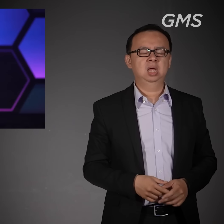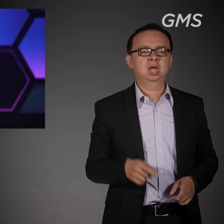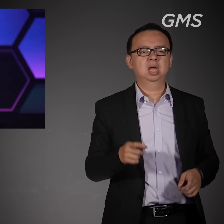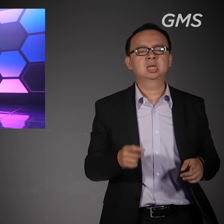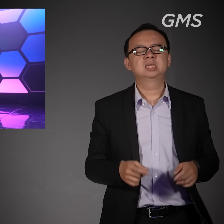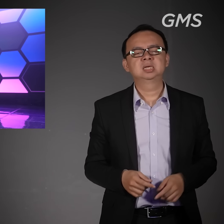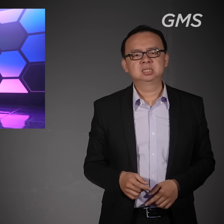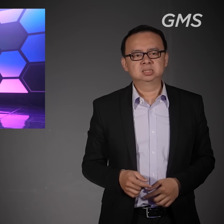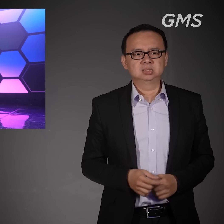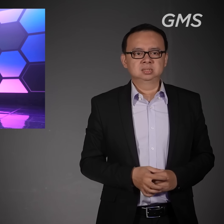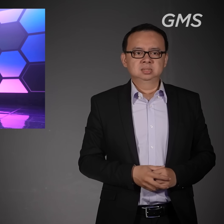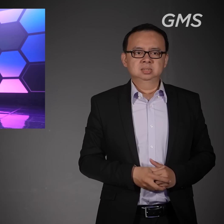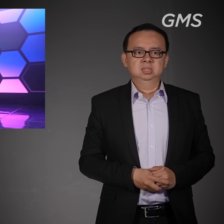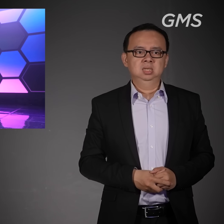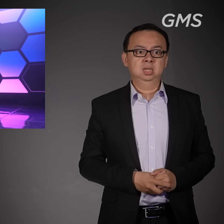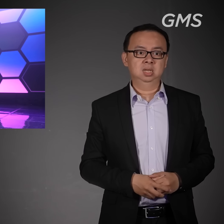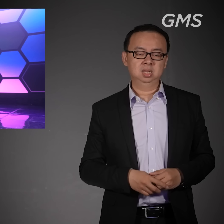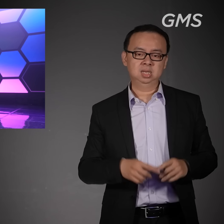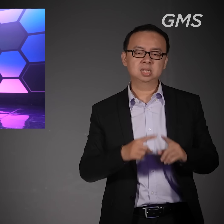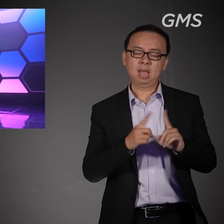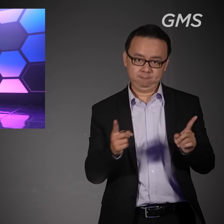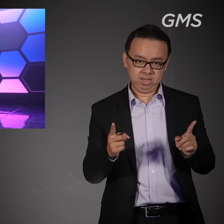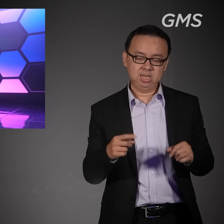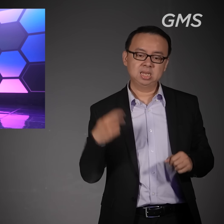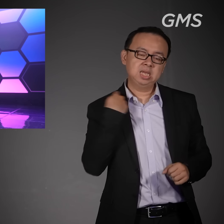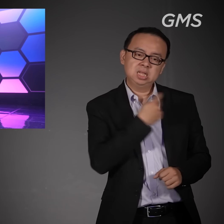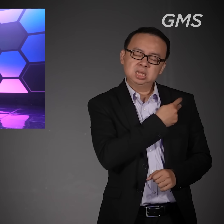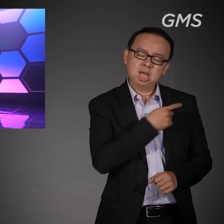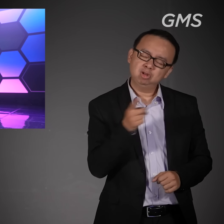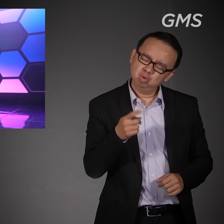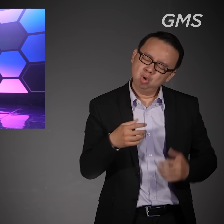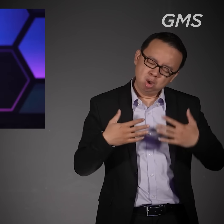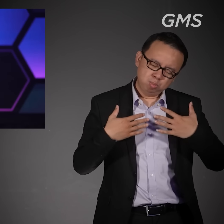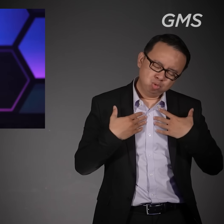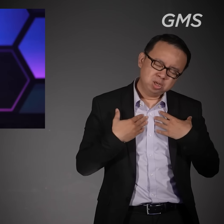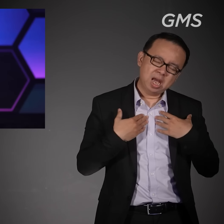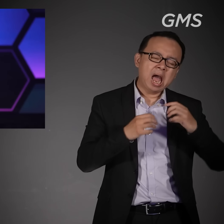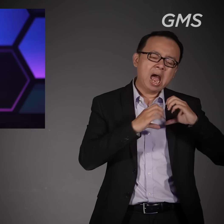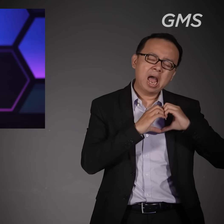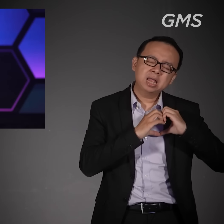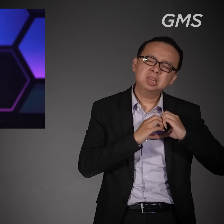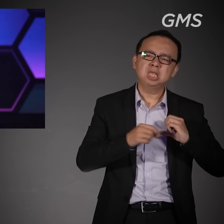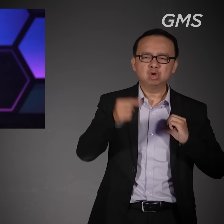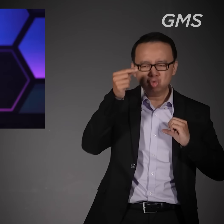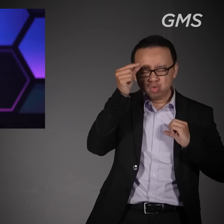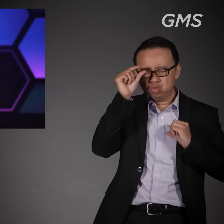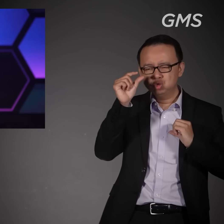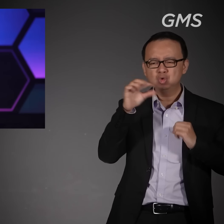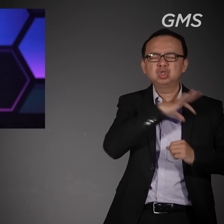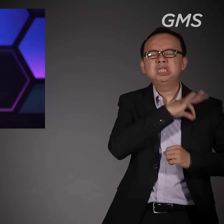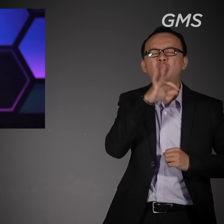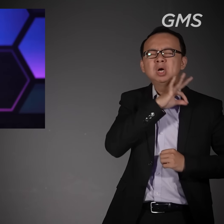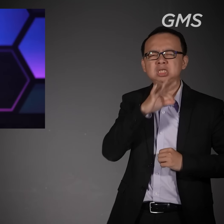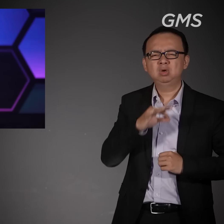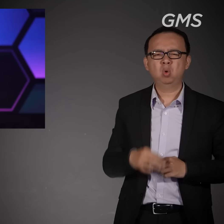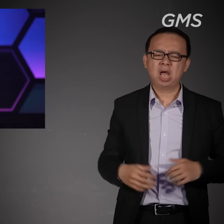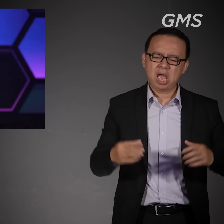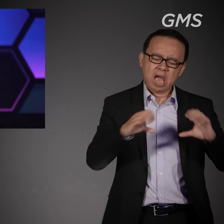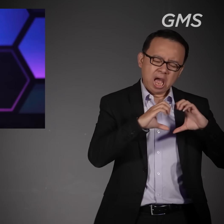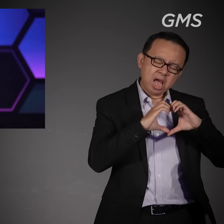apa-apa. Tapi kalau kita punya hati bagi jiwa-jiwa, kalau itu bicara memenangkan seorang